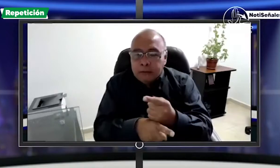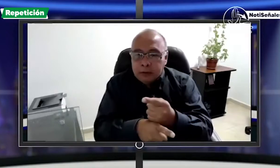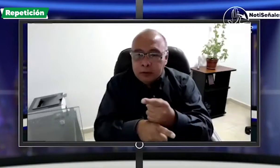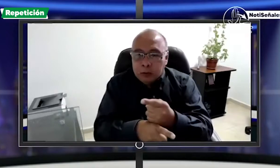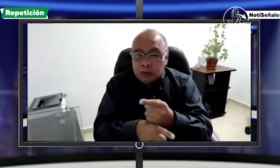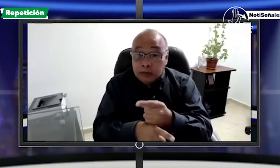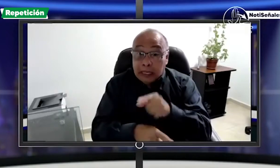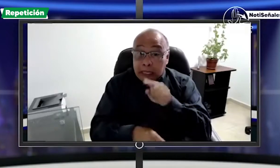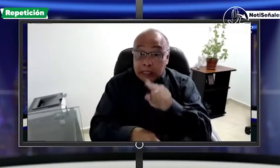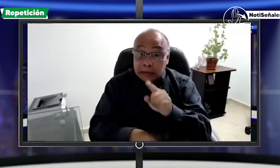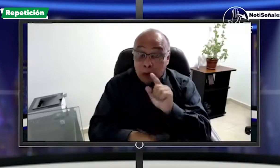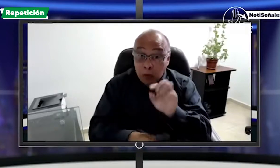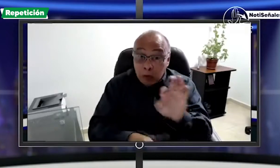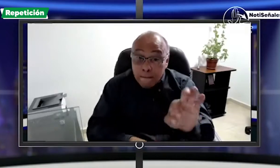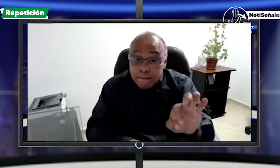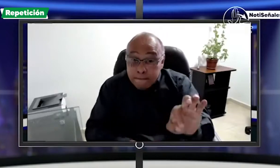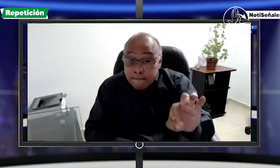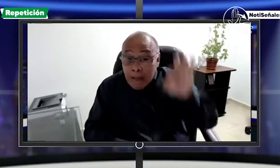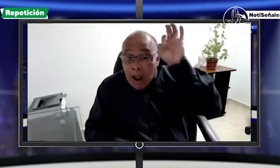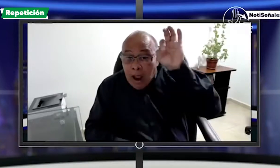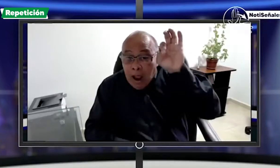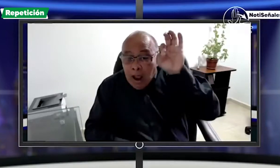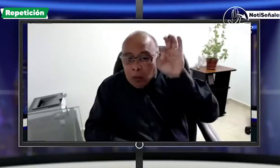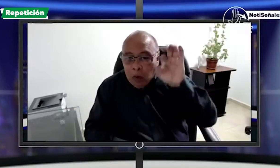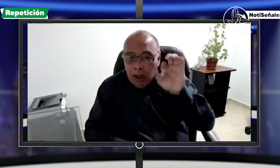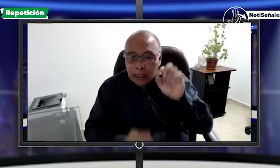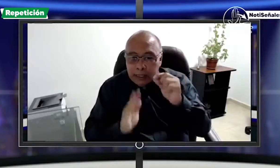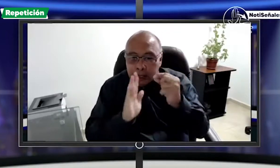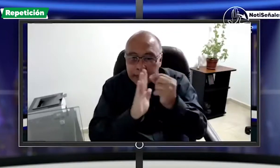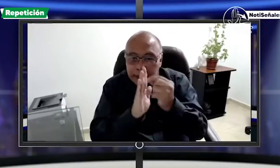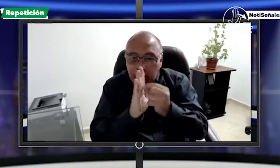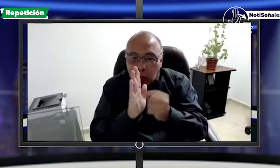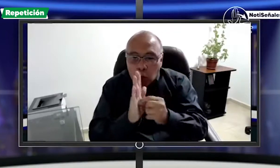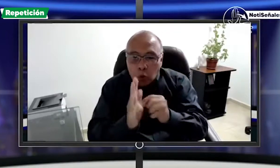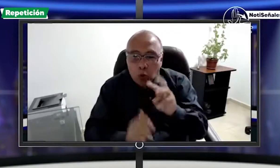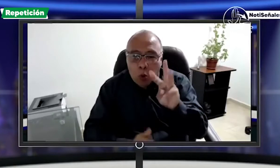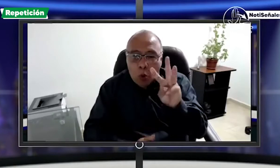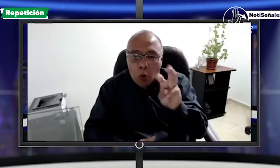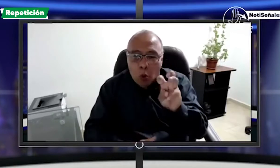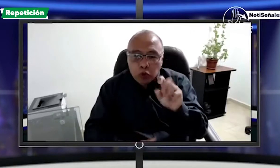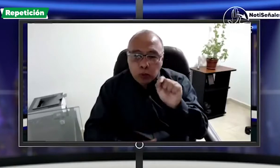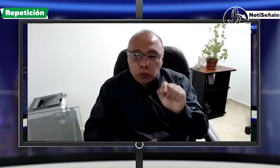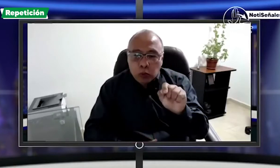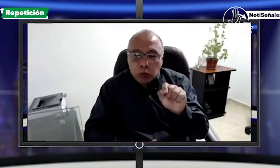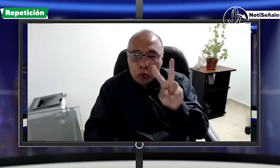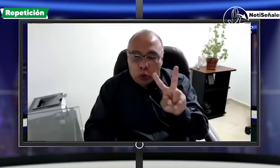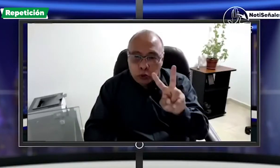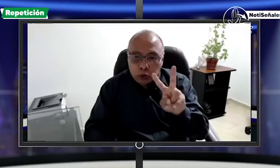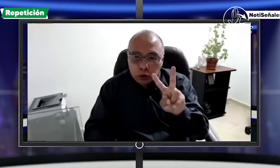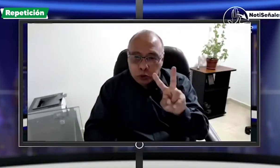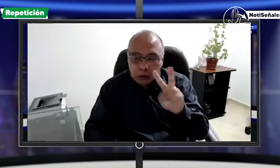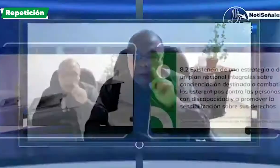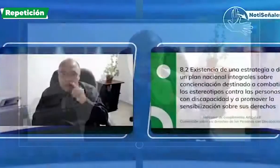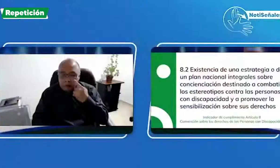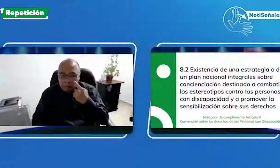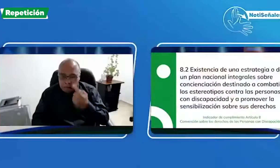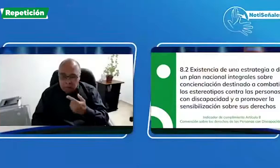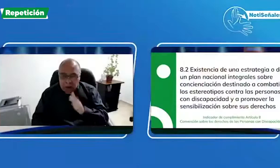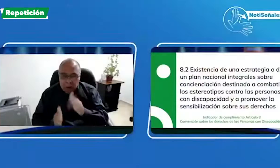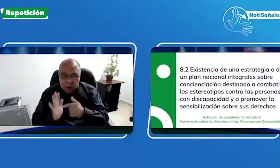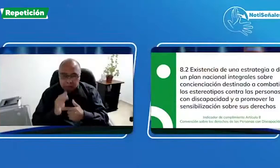vez Permitan El cumplimiento Vean Se evidencie Ese cumplimiento Del artículo Ocho Y del artículo